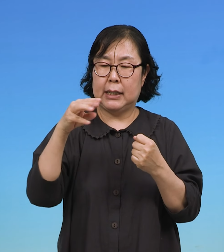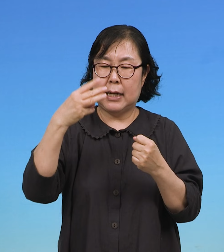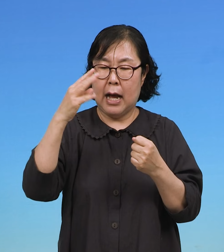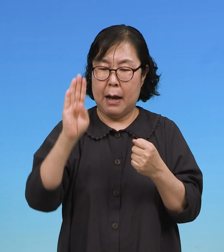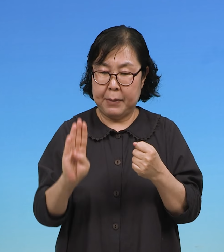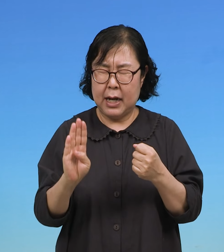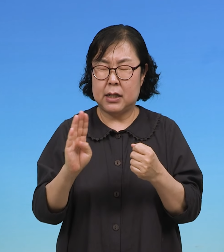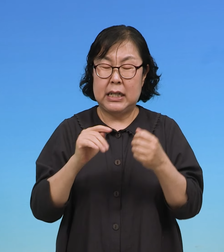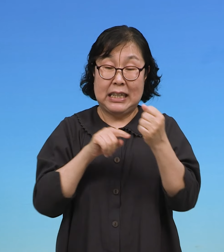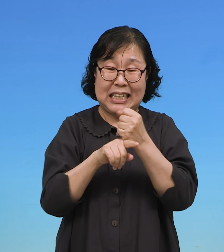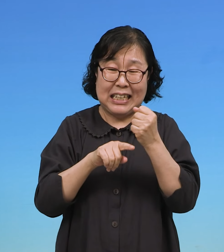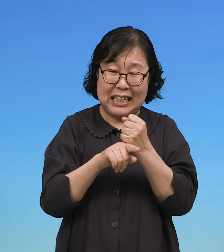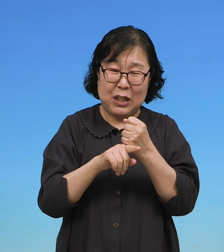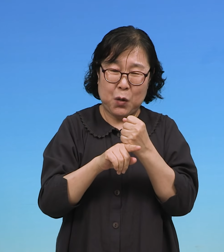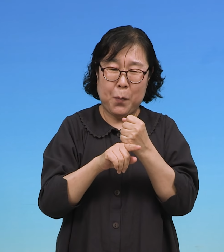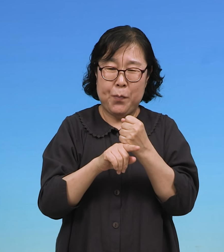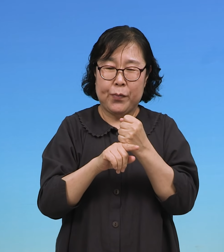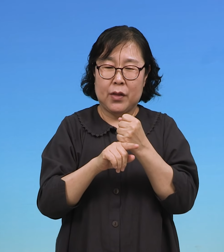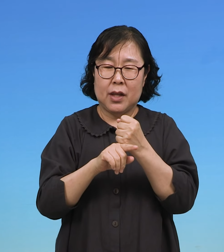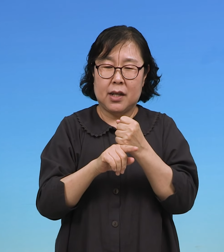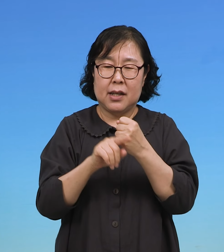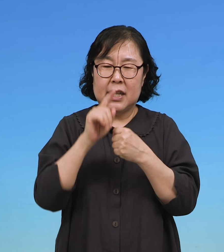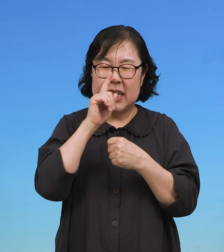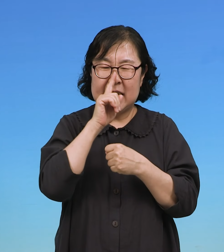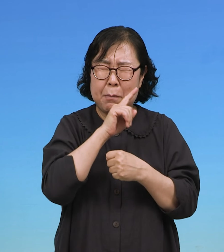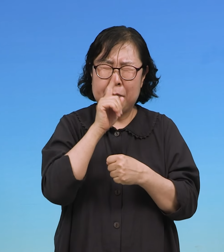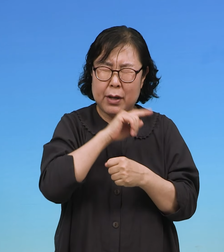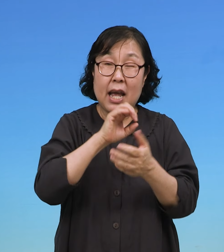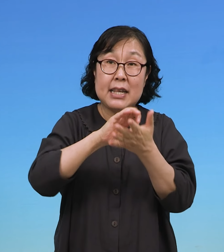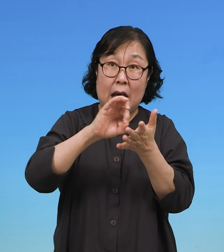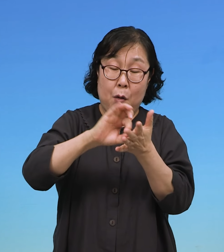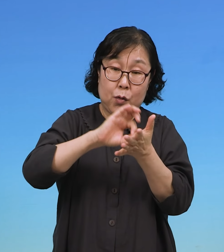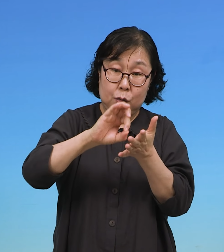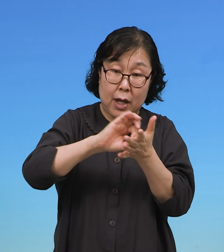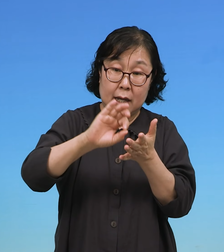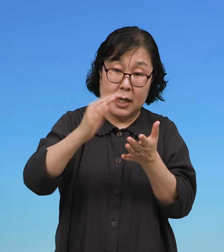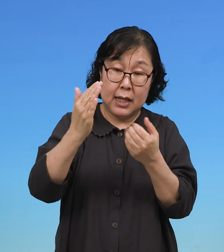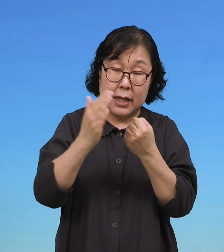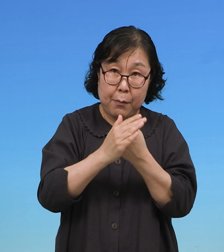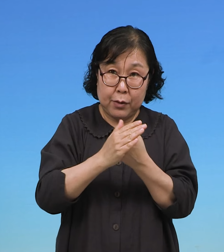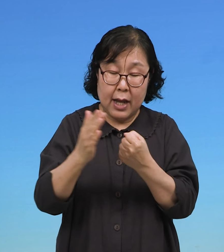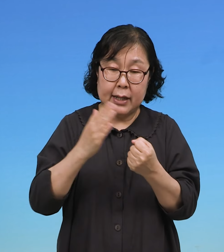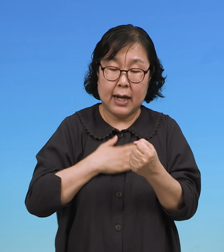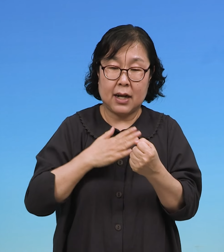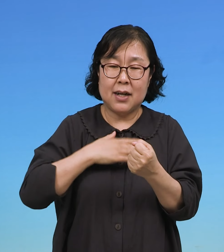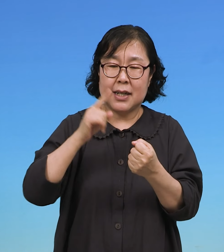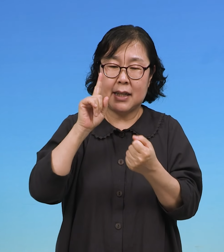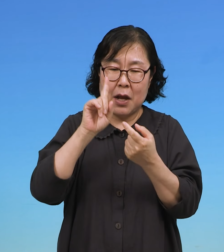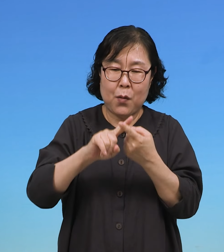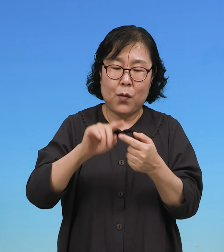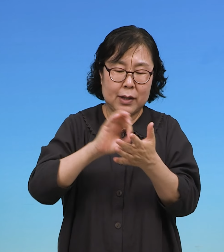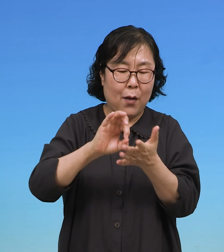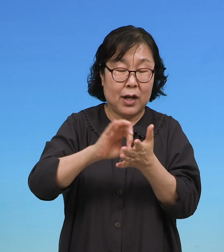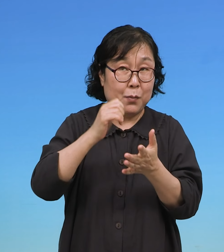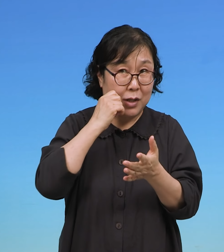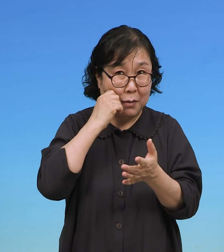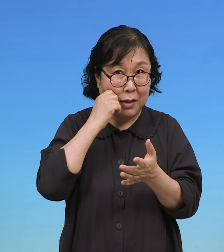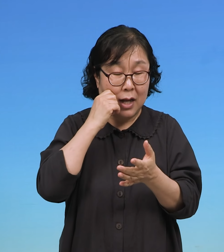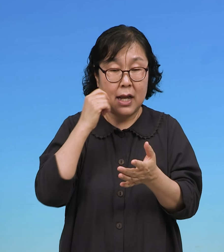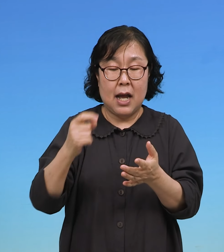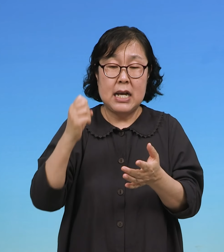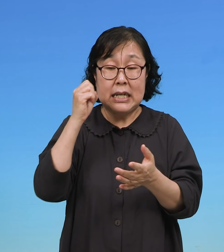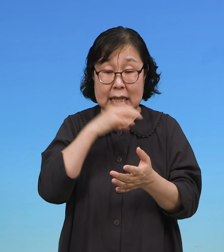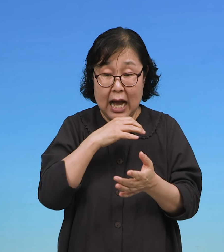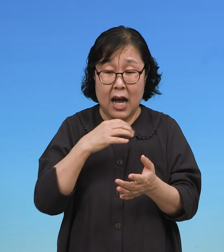하다가 오지랖이라는 표현을 빼기로 했는데요, 지금도 아쉬워요. 이거 완전 오지랖 아닙니까 이게? 지나가는